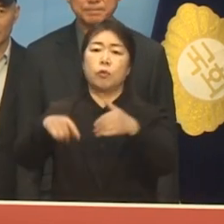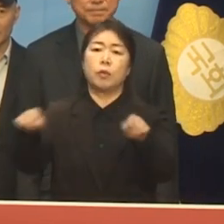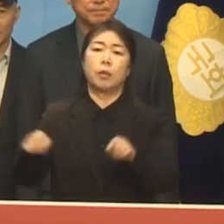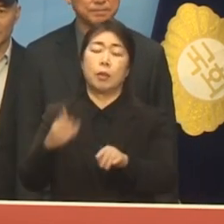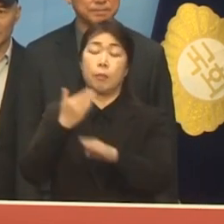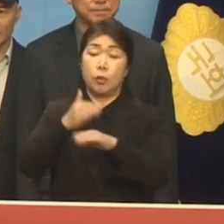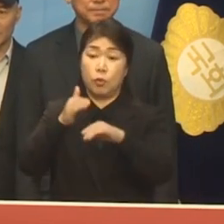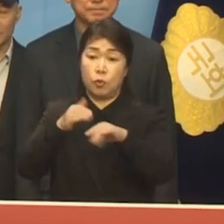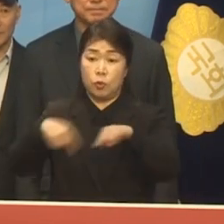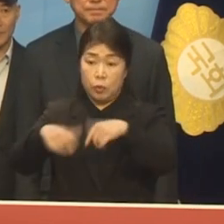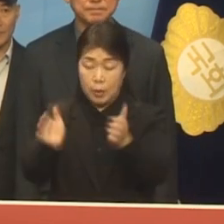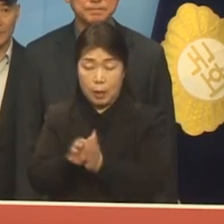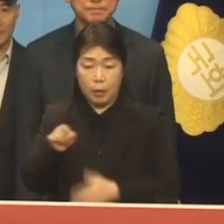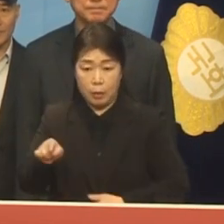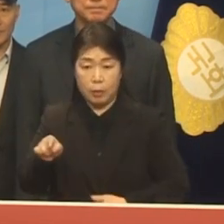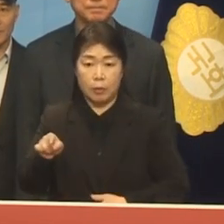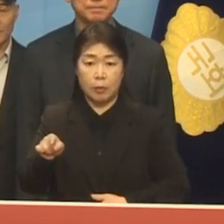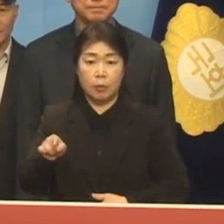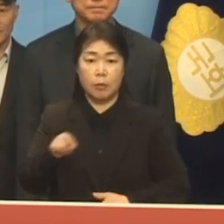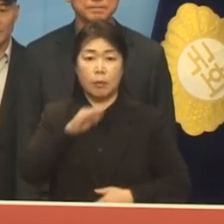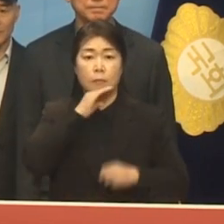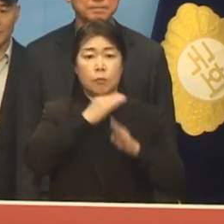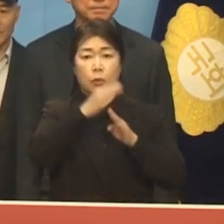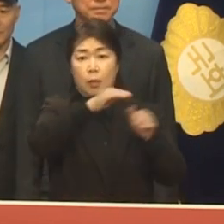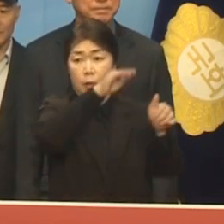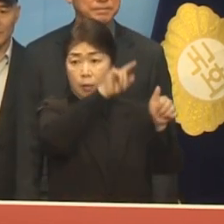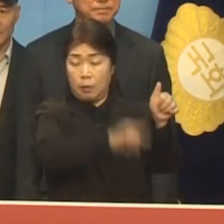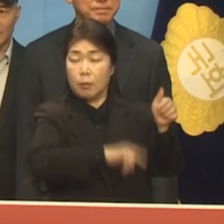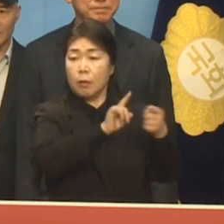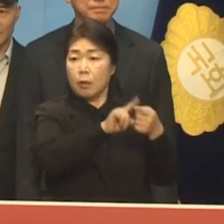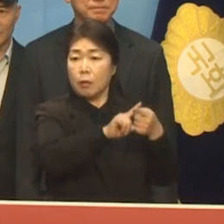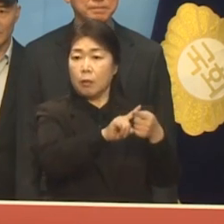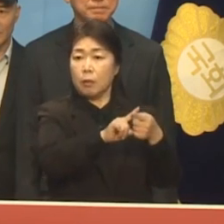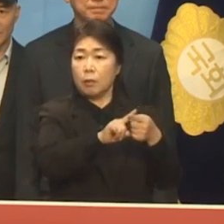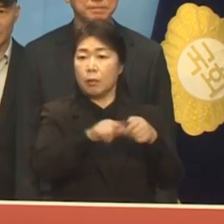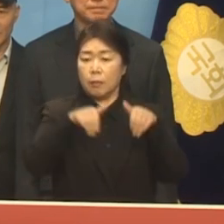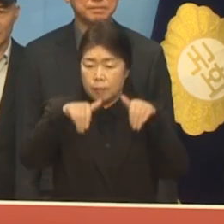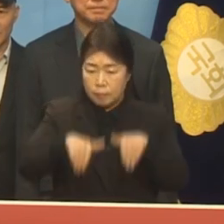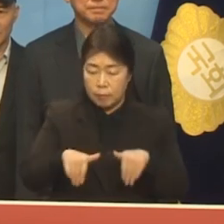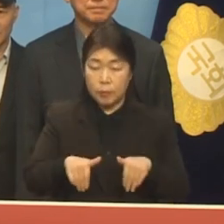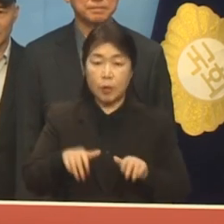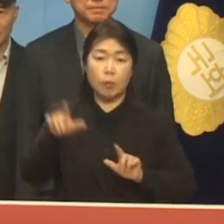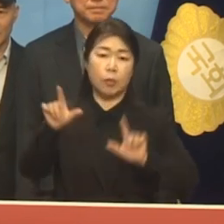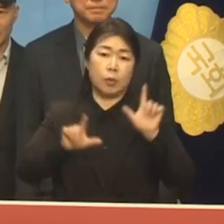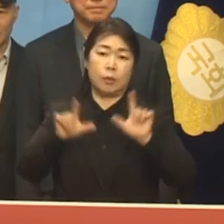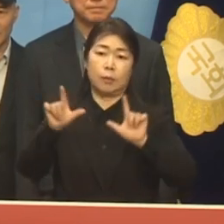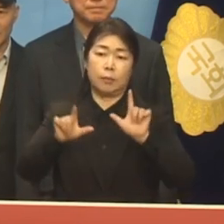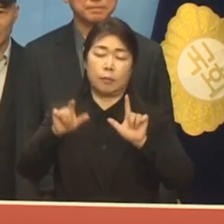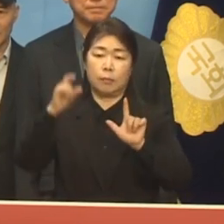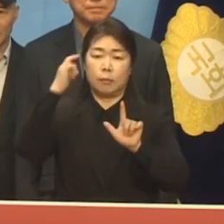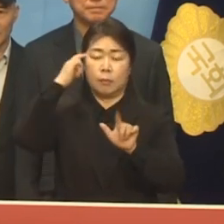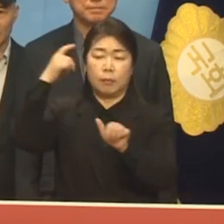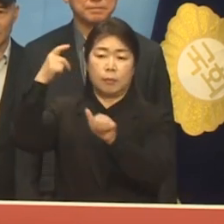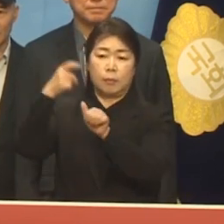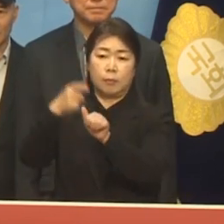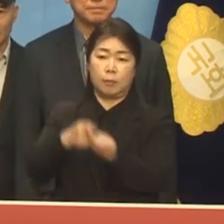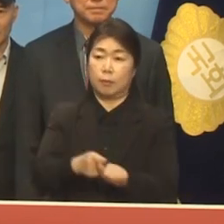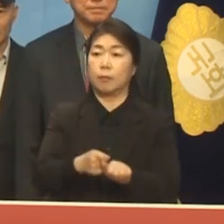민주당의 북한에 대한 굴종적인 자세, DNA가 그대로